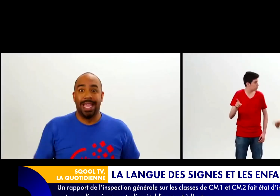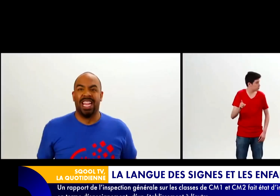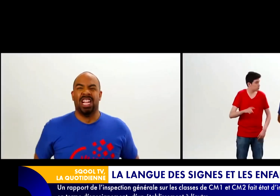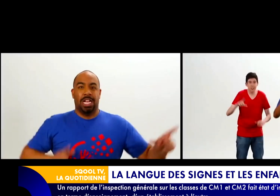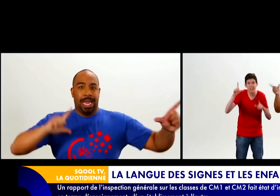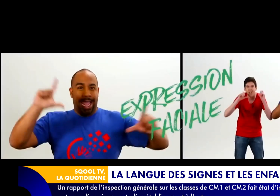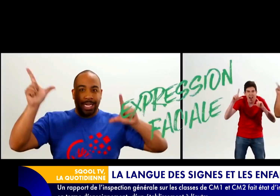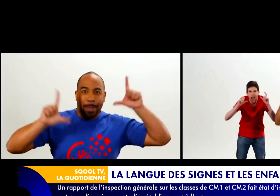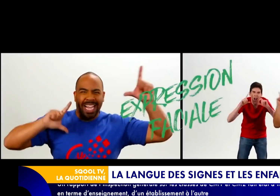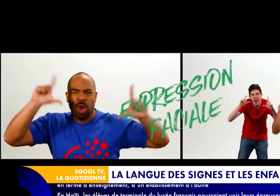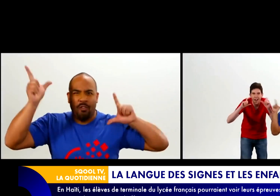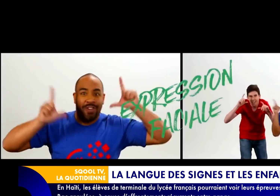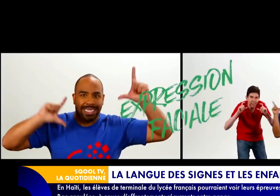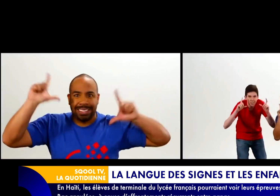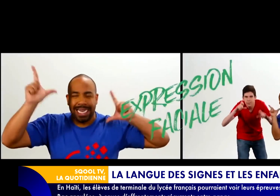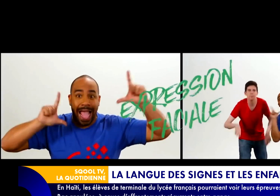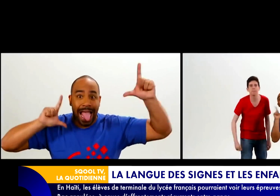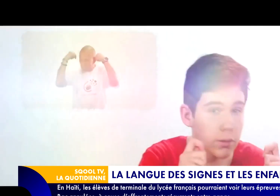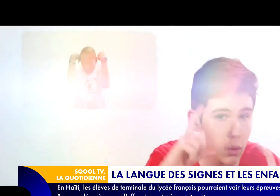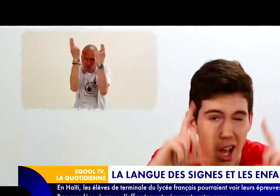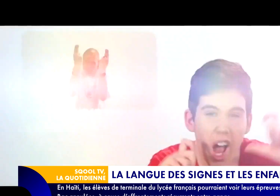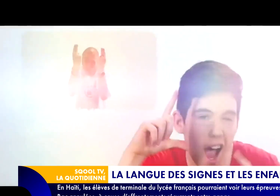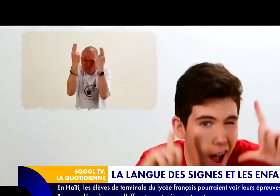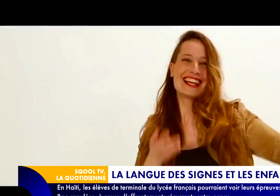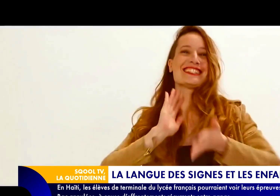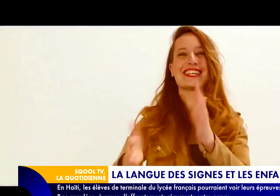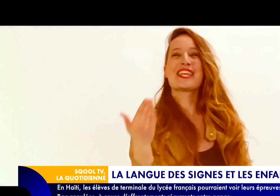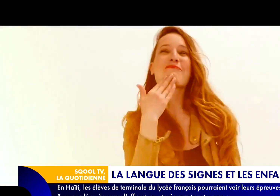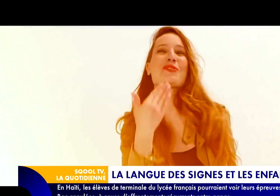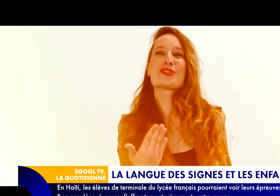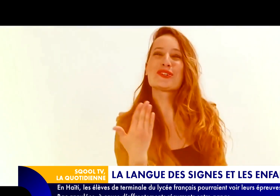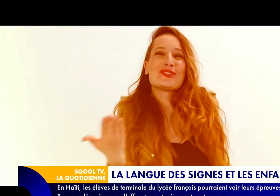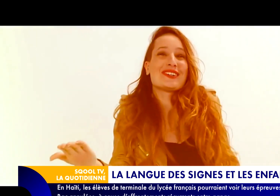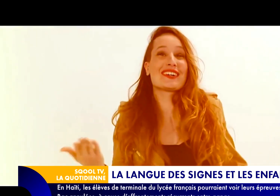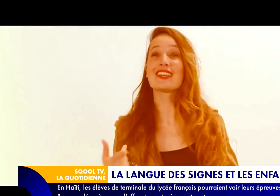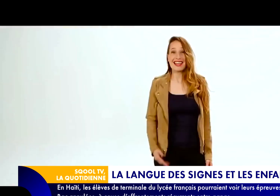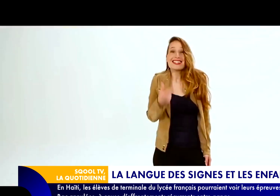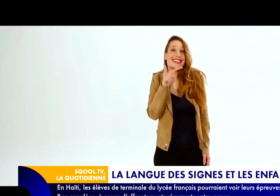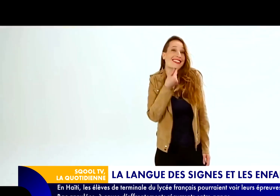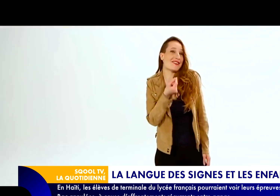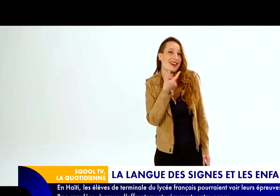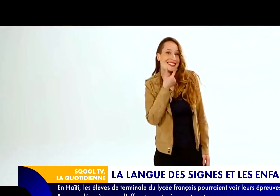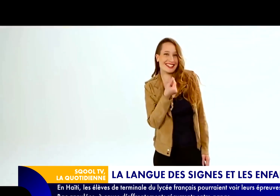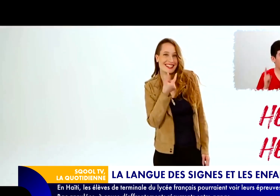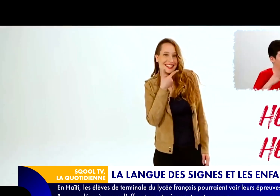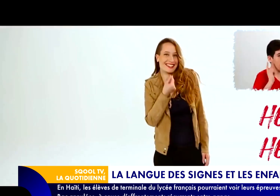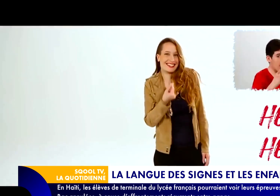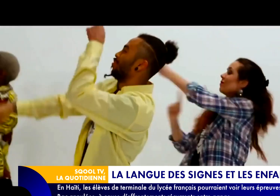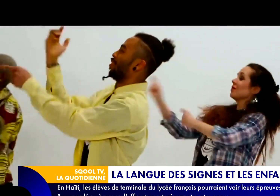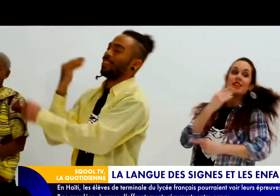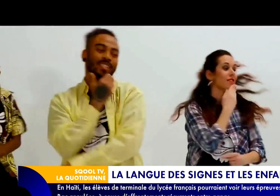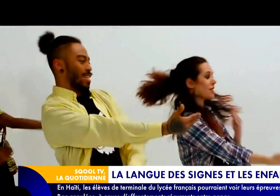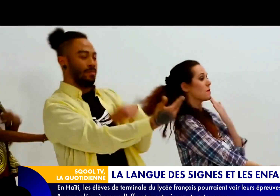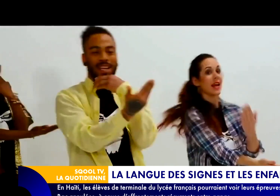oublier l'expression faciale. Signer bonjour, c'est très facile. Signer